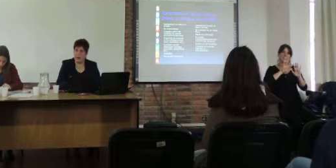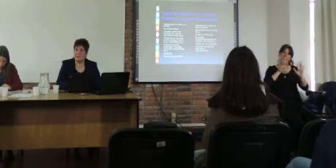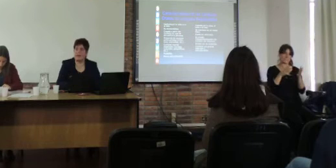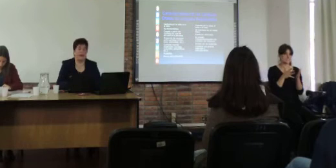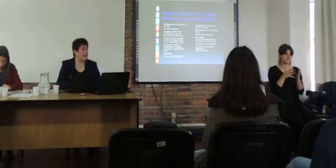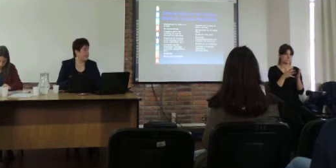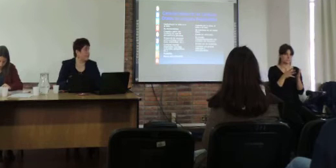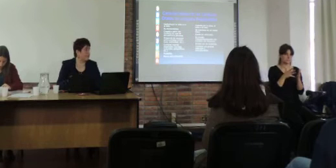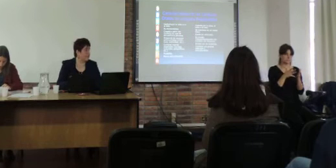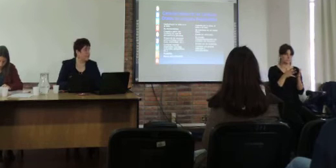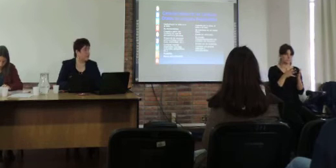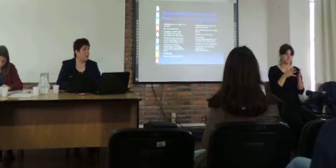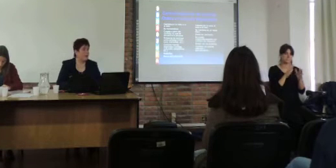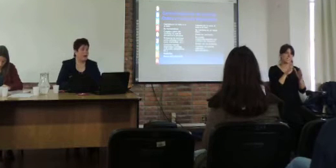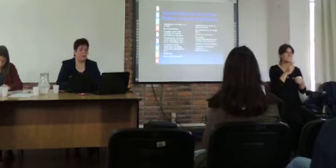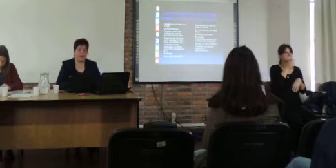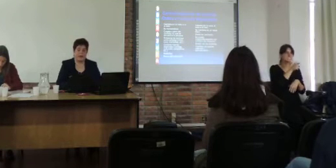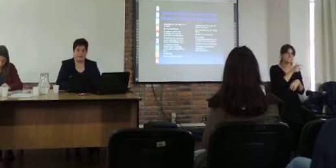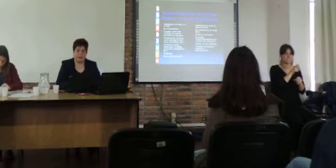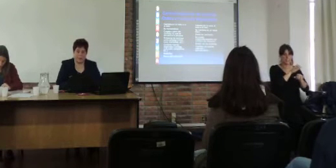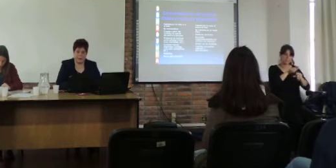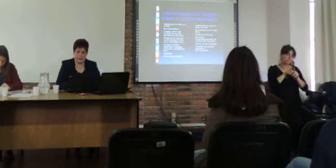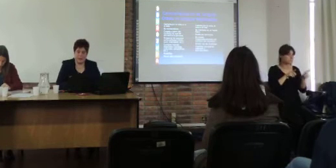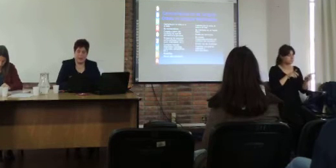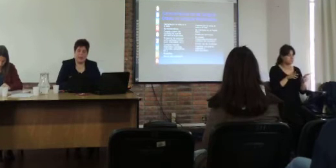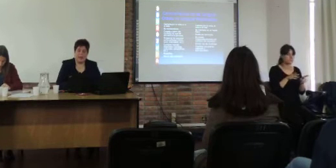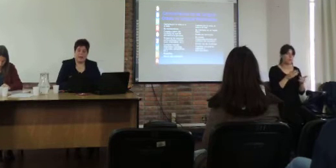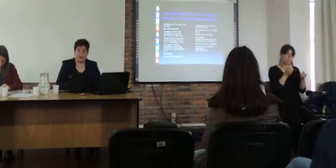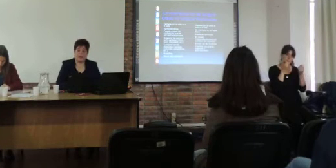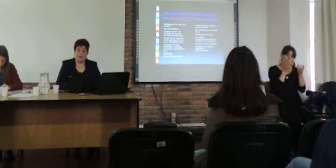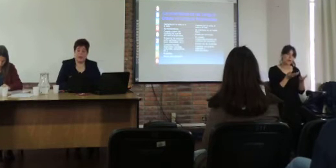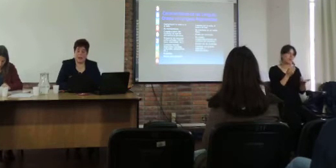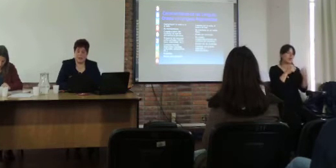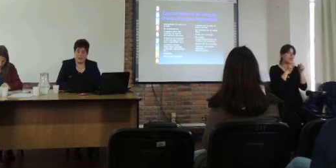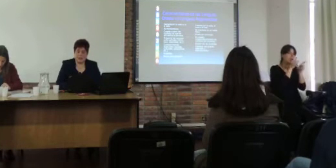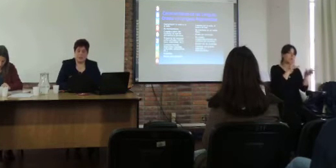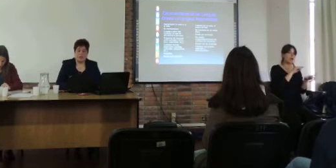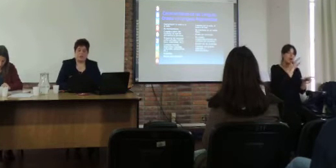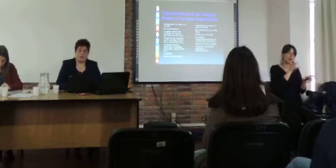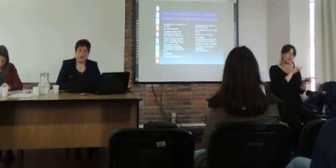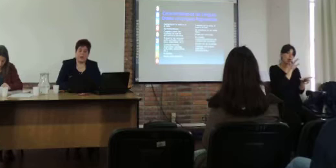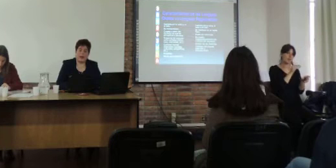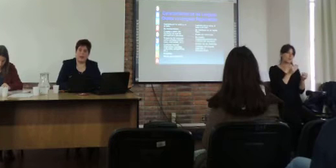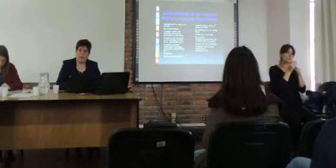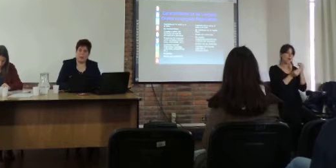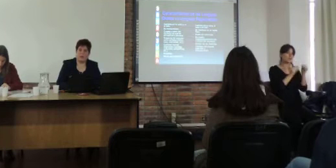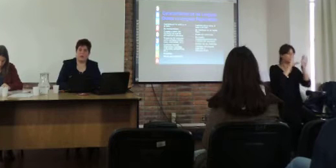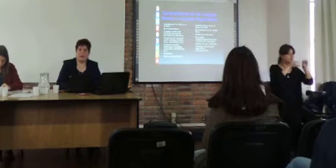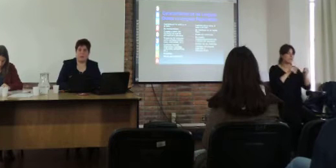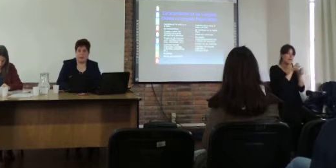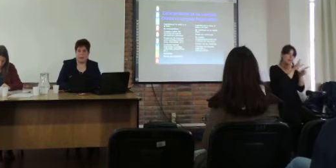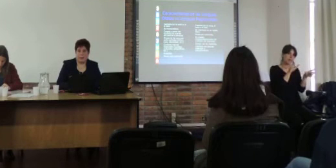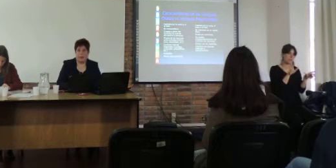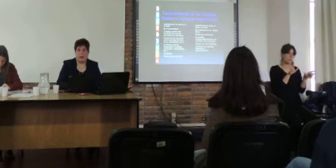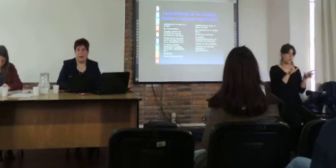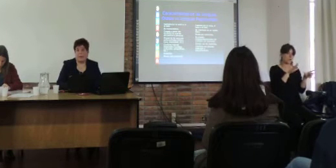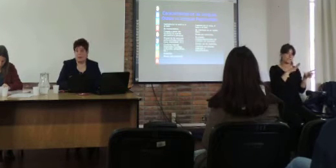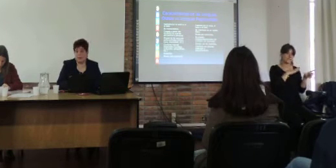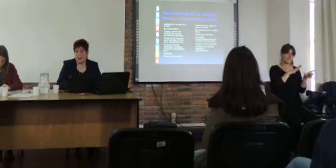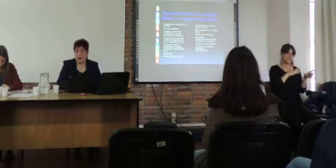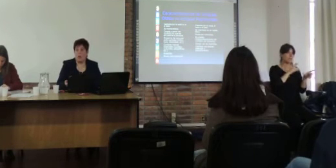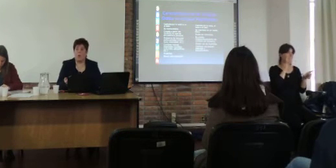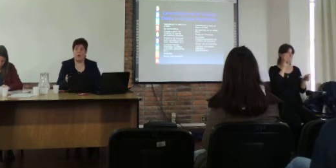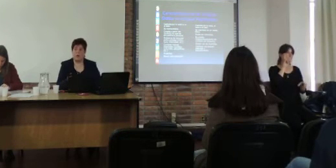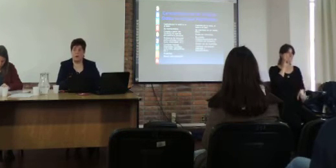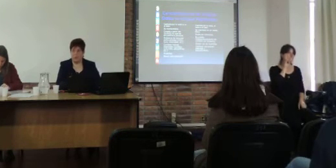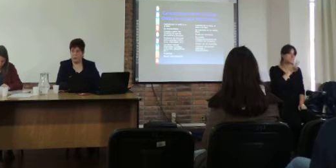lenguas orales y qué queremos decir cuando hablamos de lenguas registrables? Las lenguas orales son todas las lenguas que son captadas por la